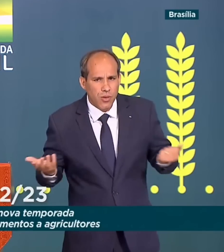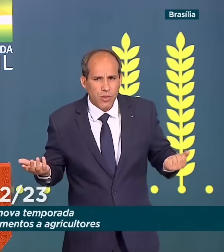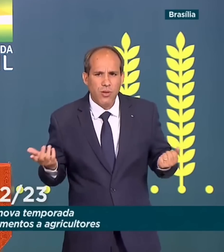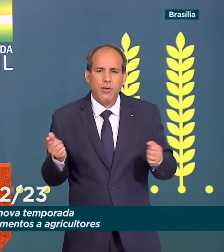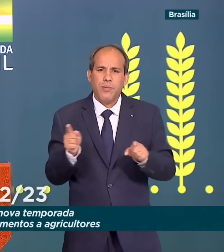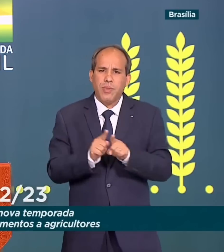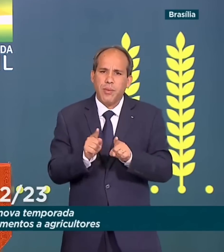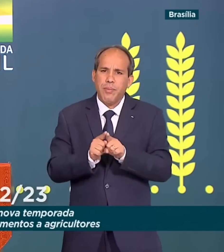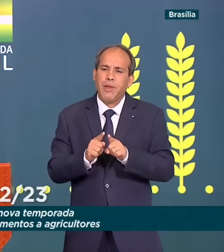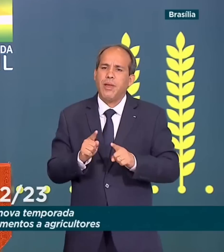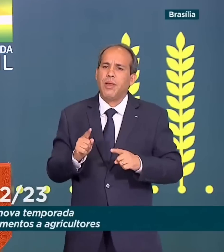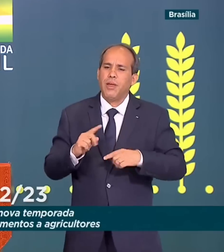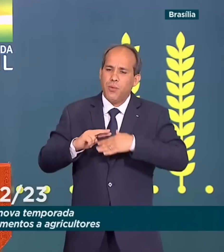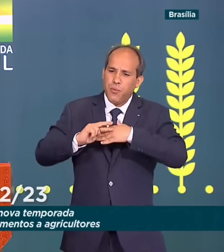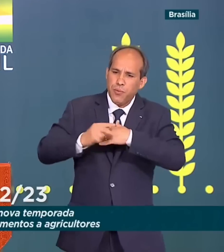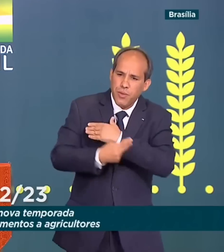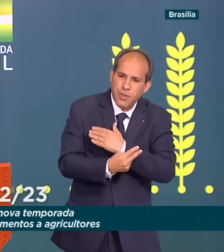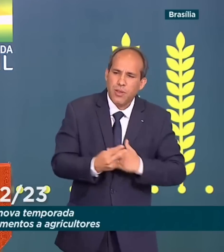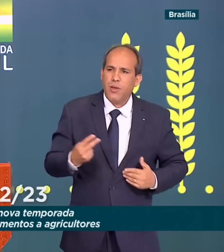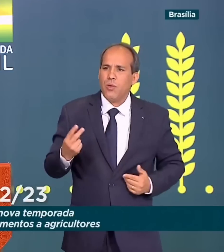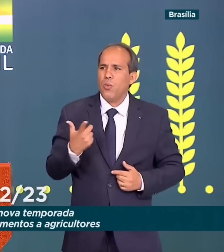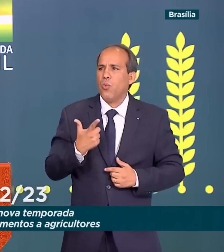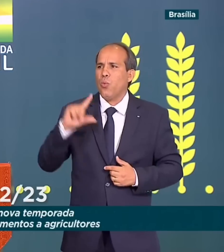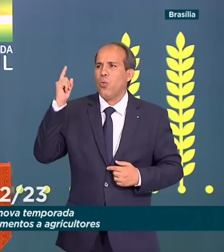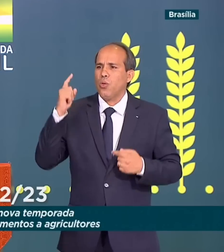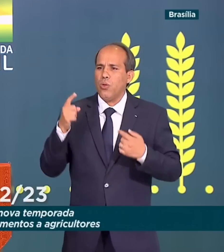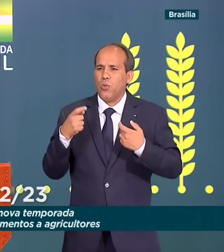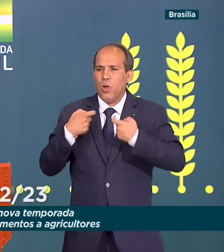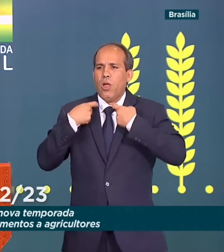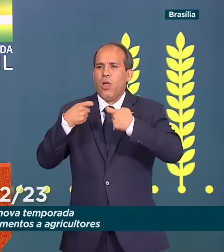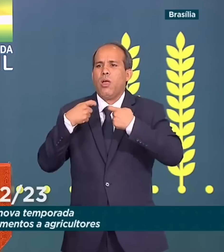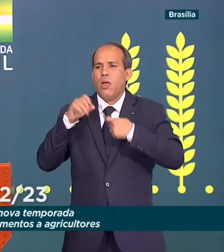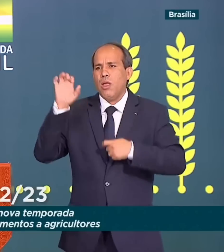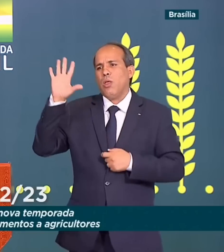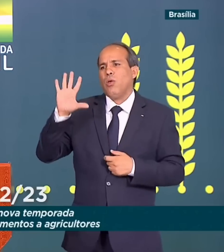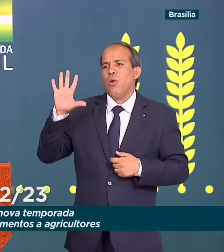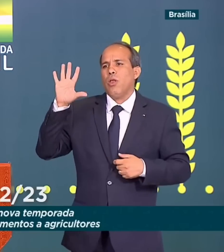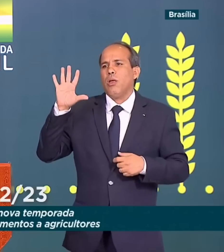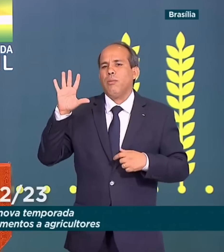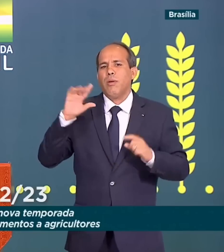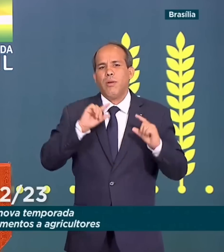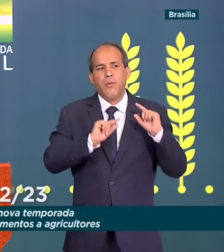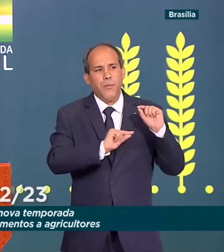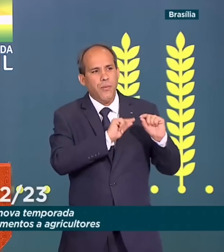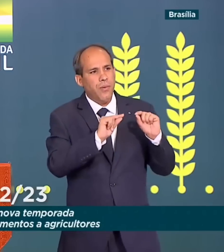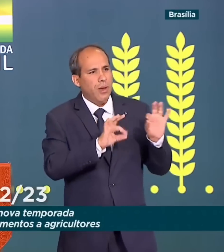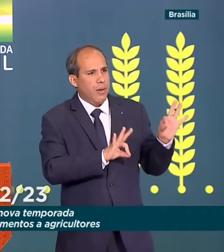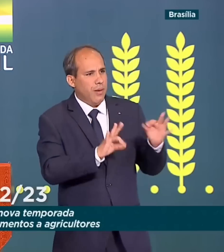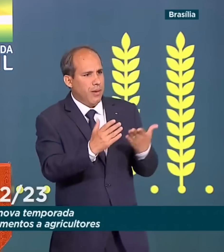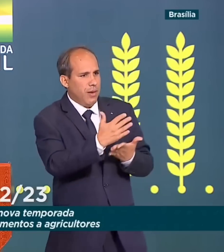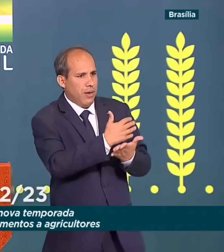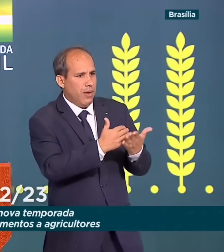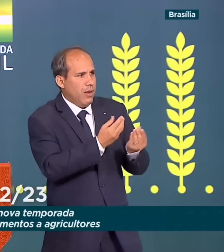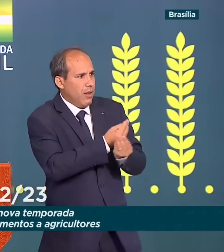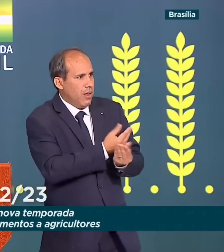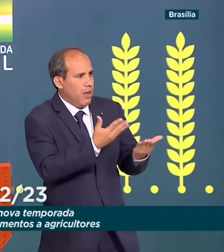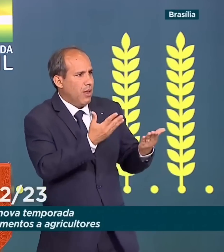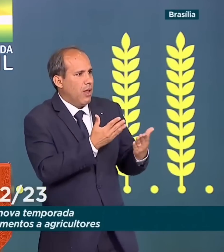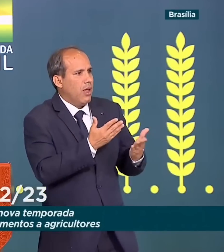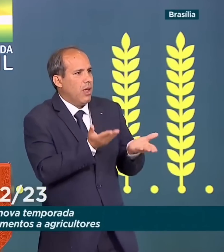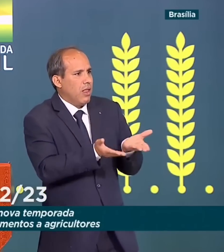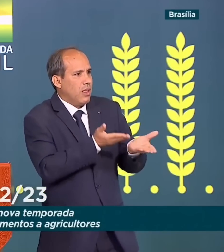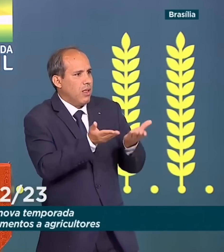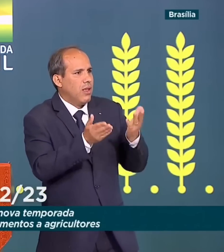agora somada às consequências do conflito na Europa, estamos lançando um plano safra capaz de atender